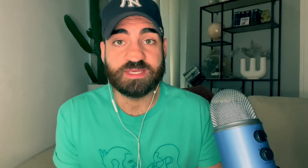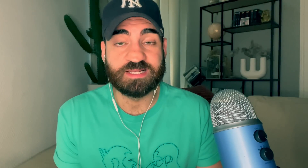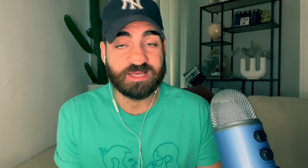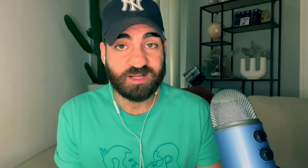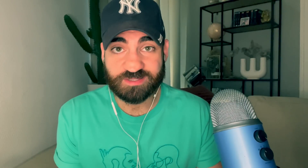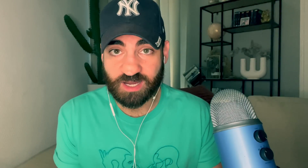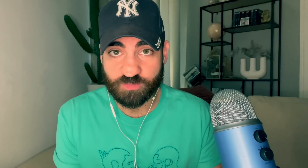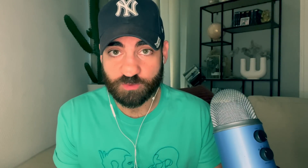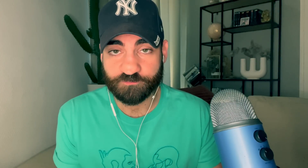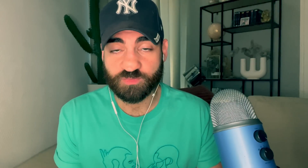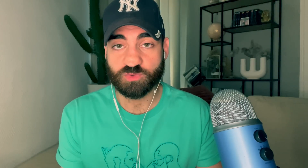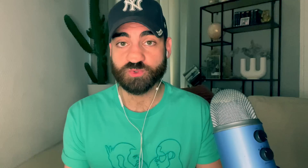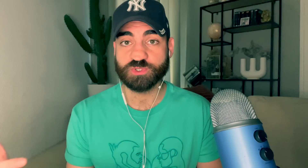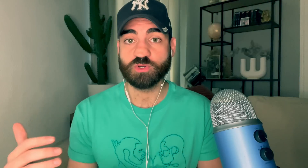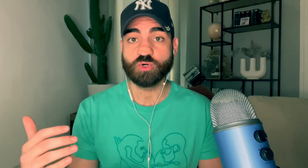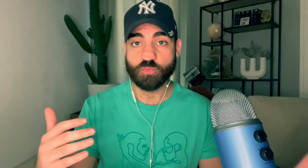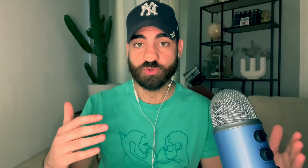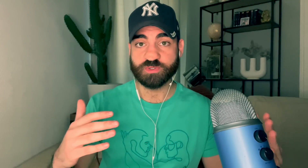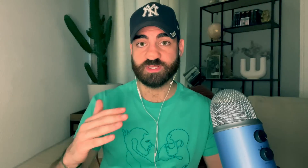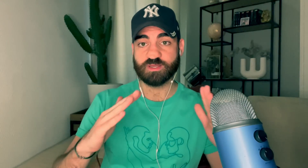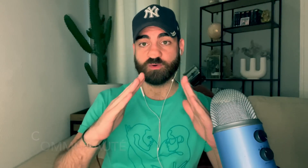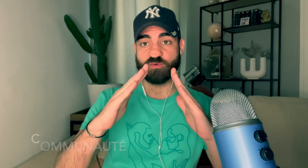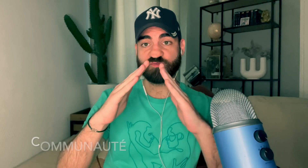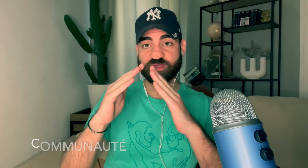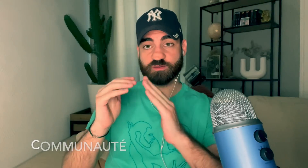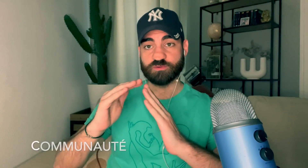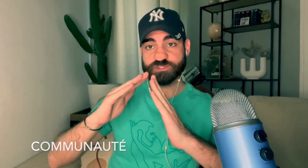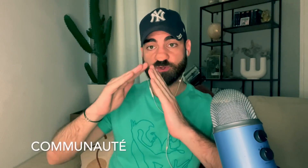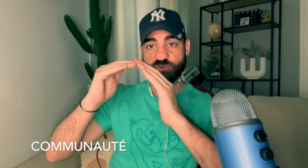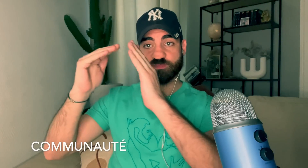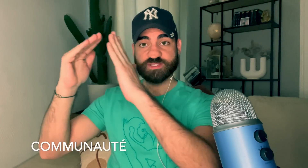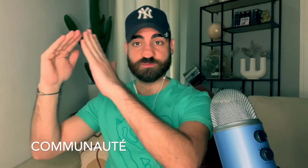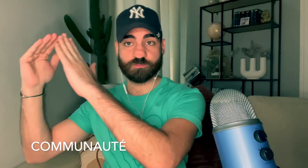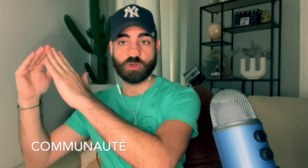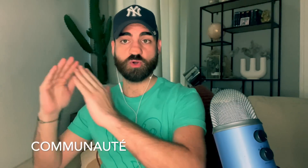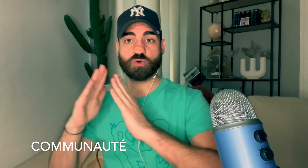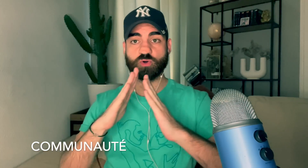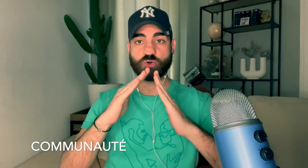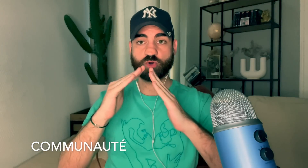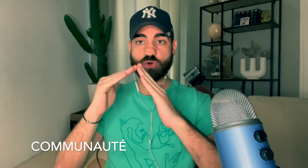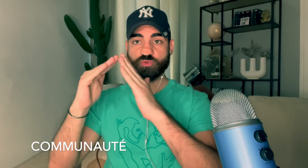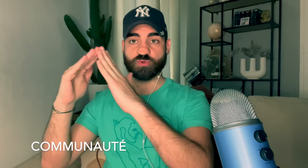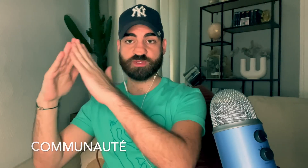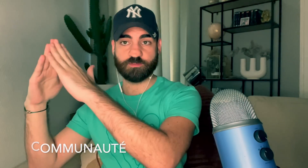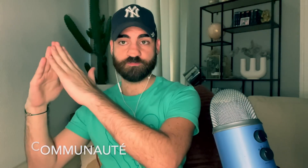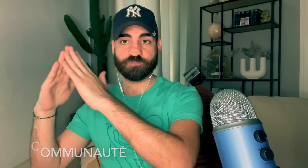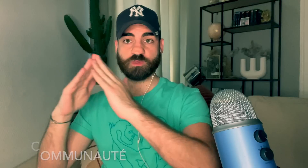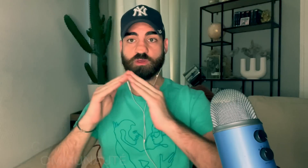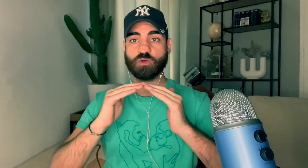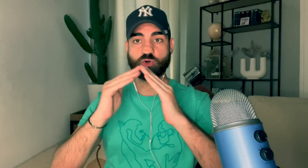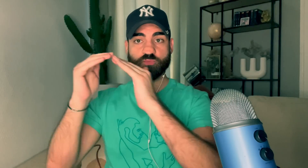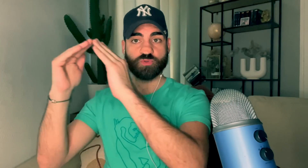il y a un drapeau. Donc, communauté, on fait une sorte de maison. Communauté. Communauté.